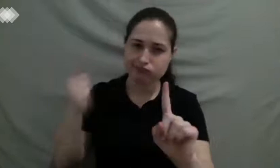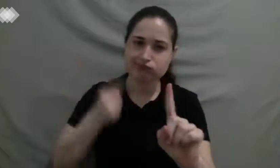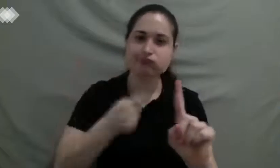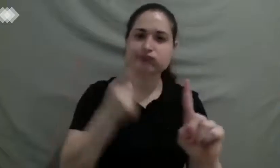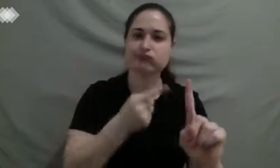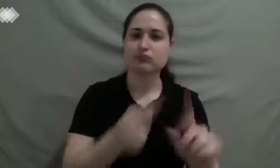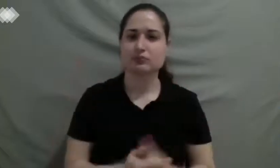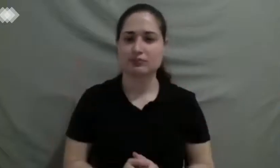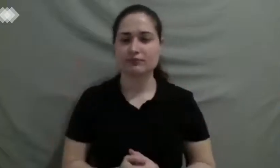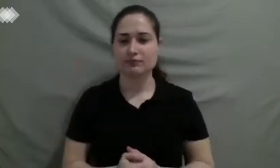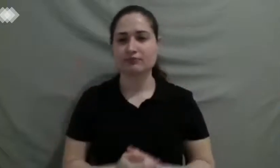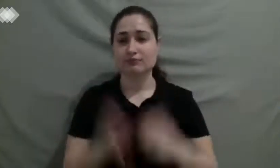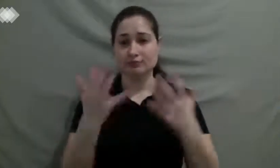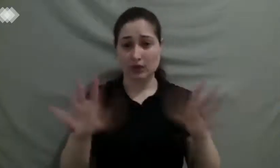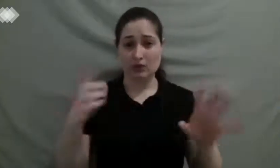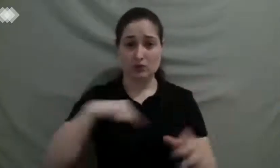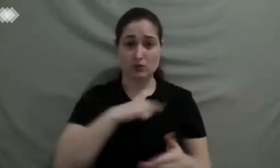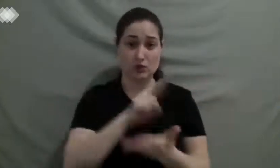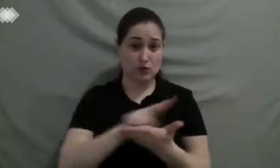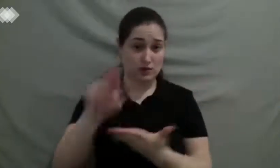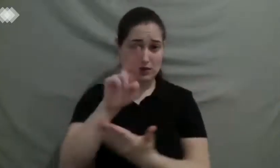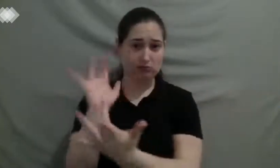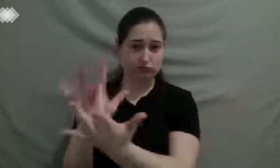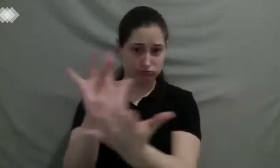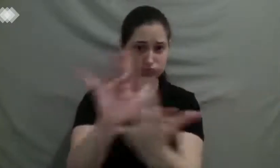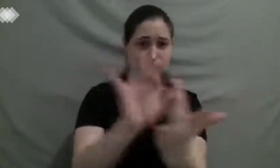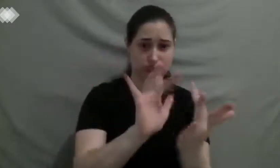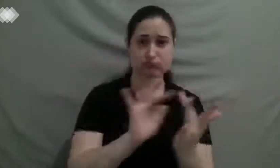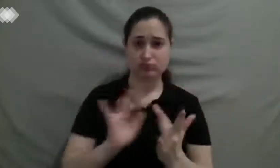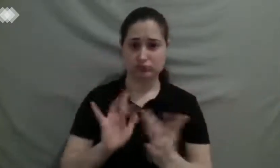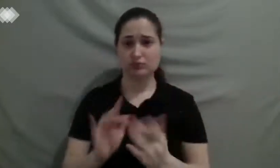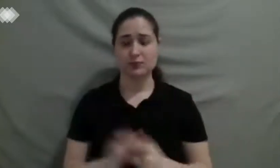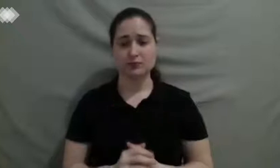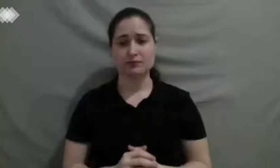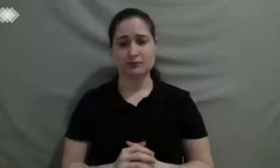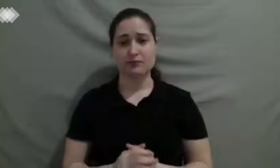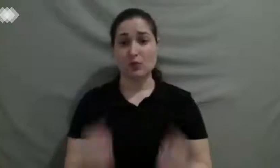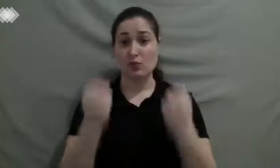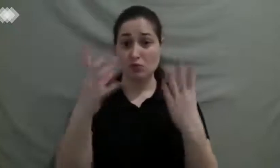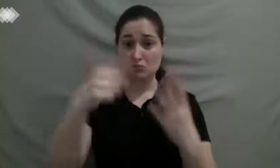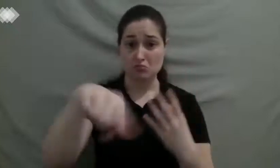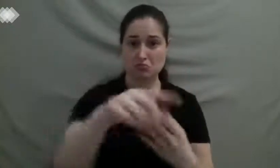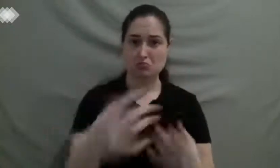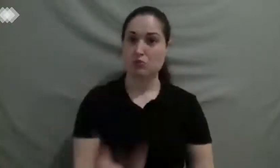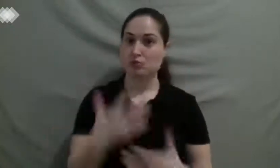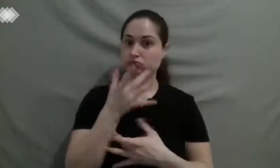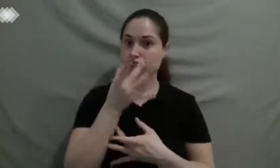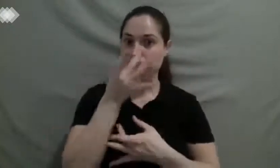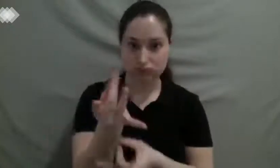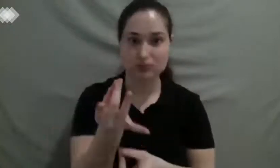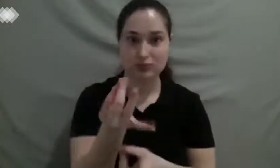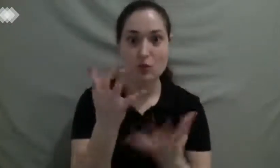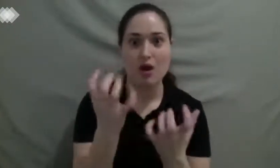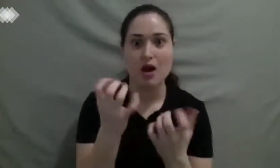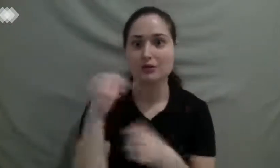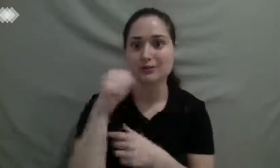ya contacto con algunas escuelas de las universidades y muchos están muy, muy, muy interesados en que esto se logre.